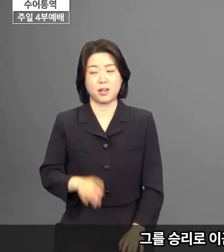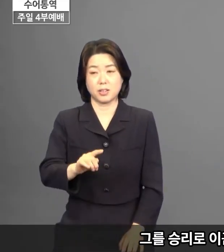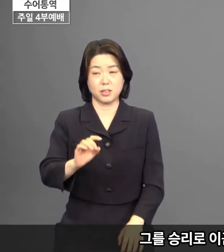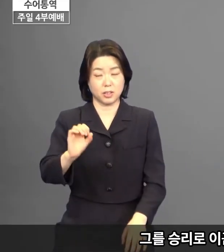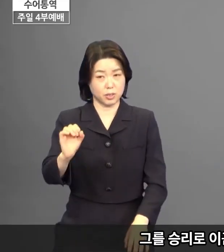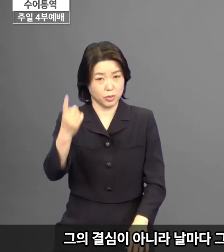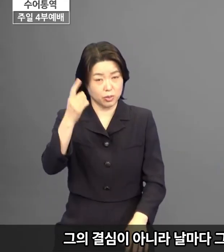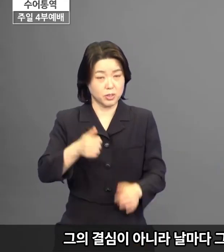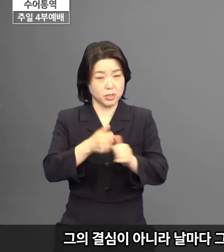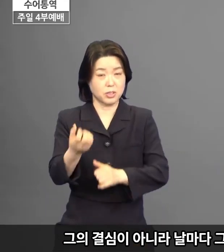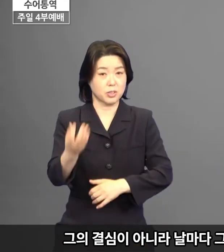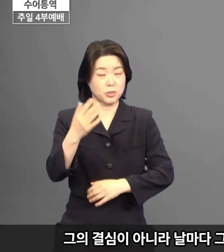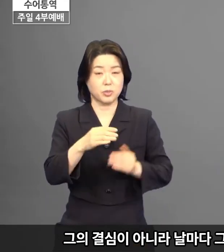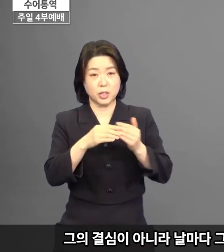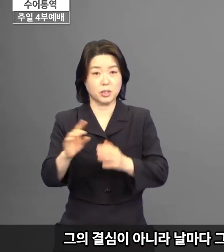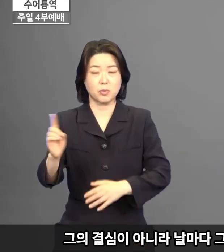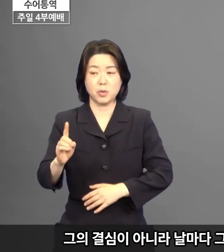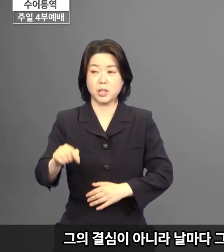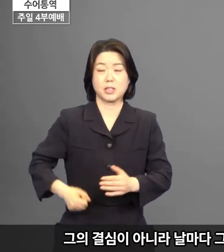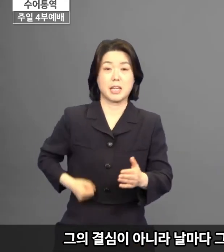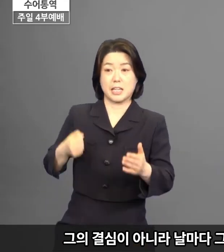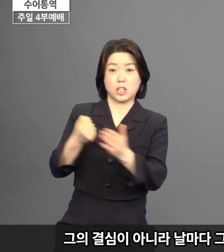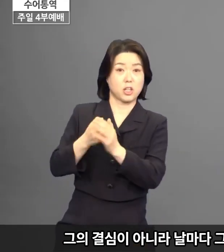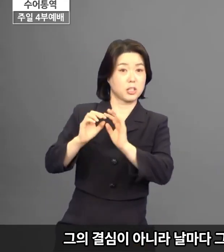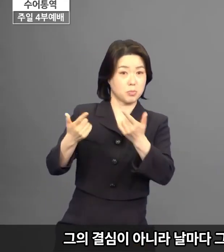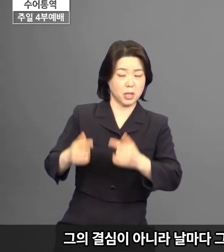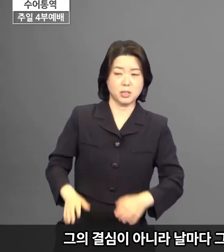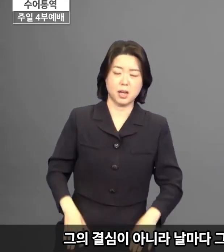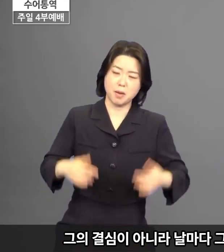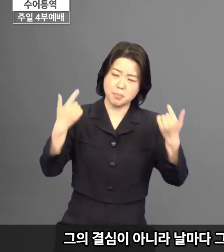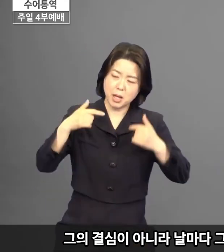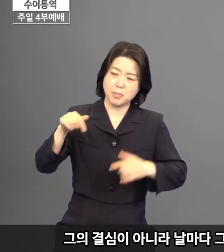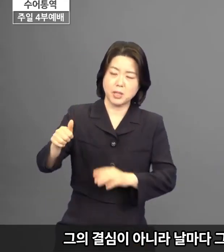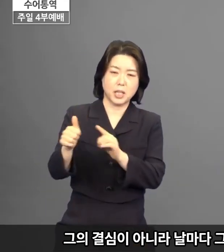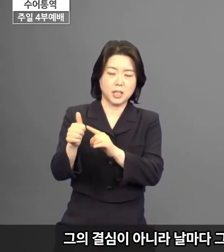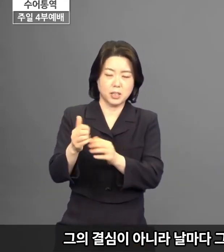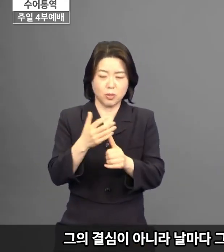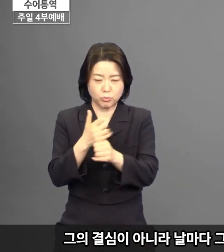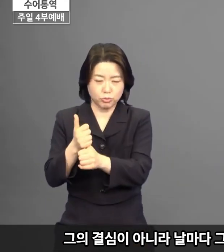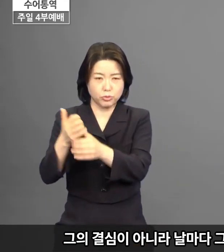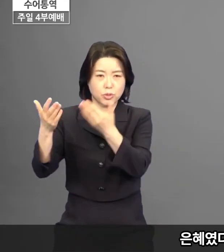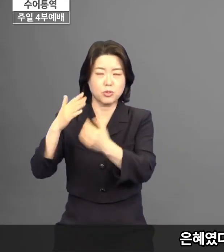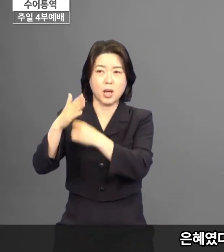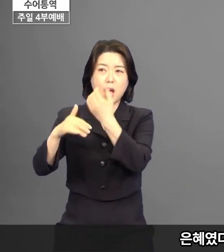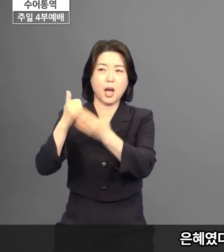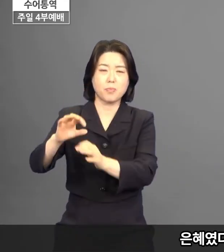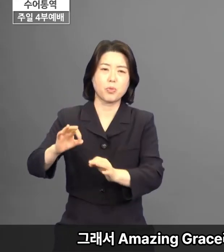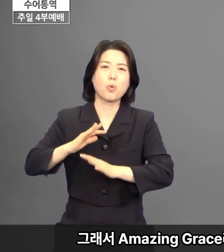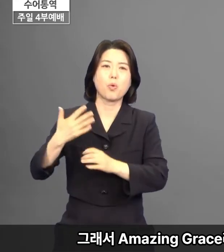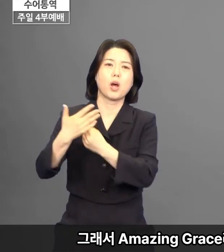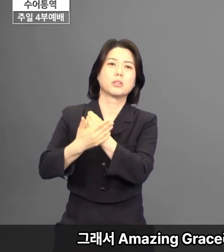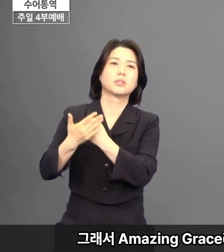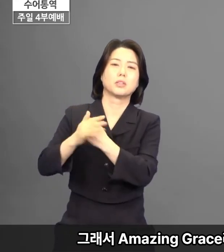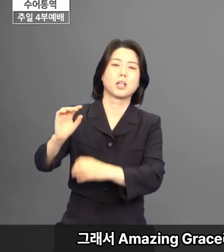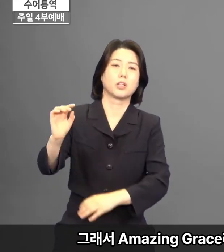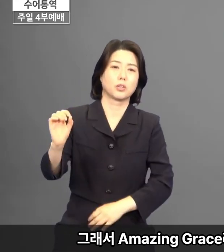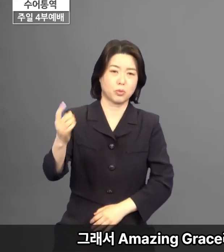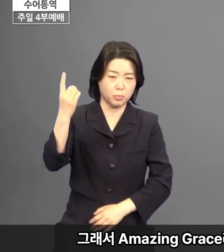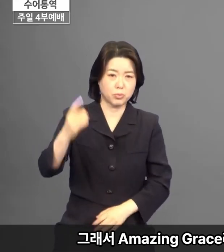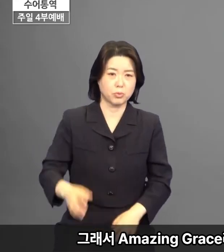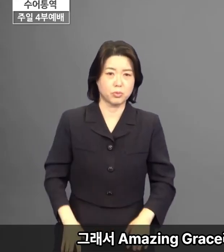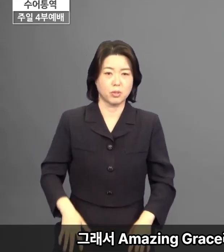것은 무엇이냐? 그의 결심이 아니라 날마다 그를 붙드시는 하나님의 놀라우신 은혜였다는 거예요. 그래서